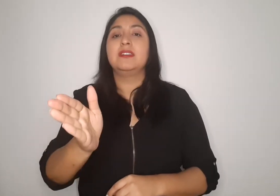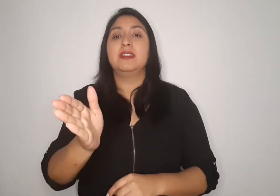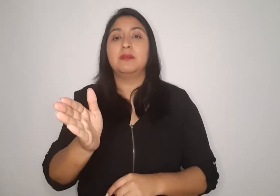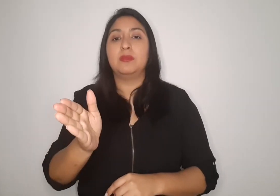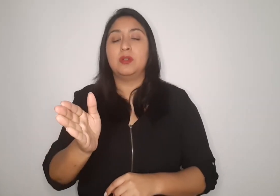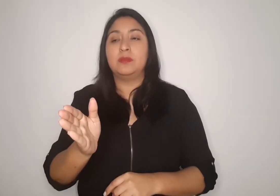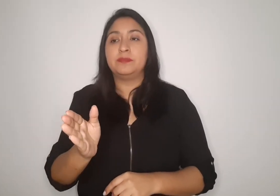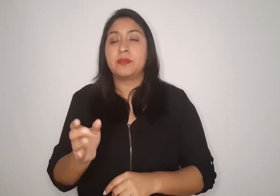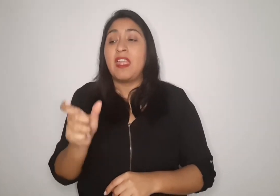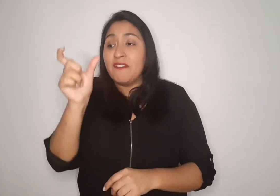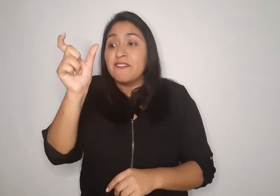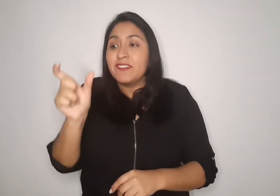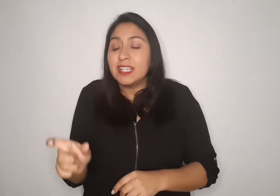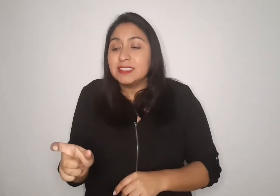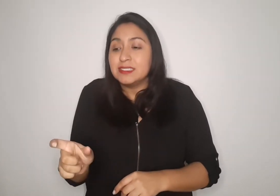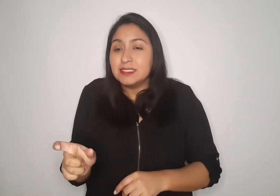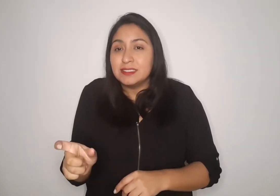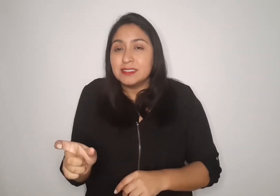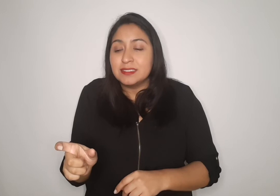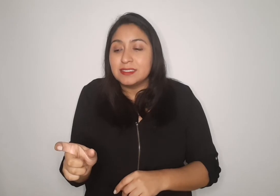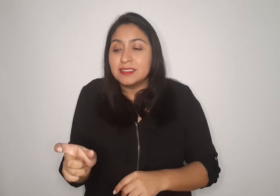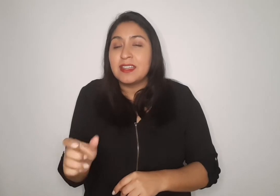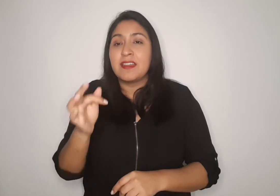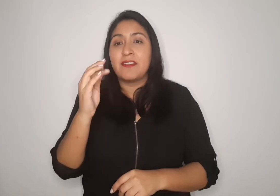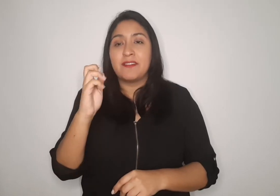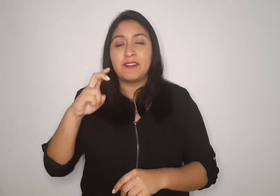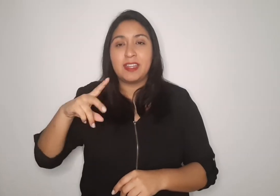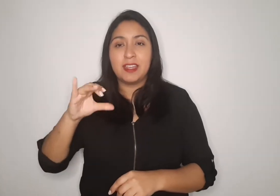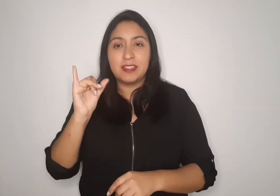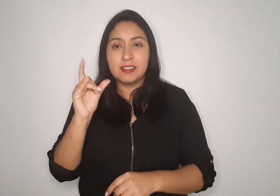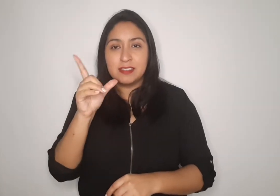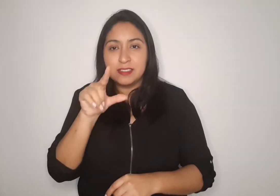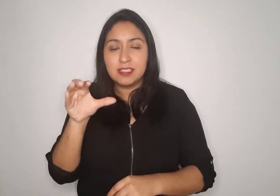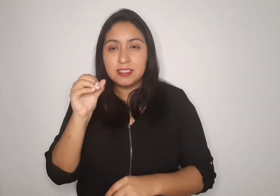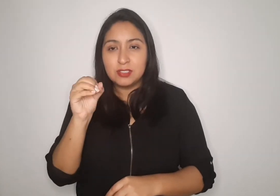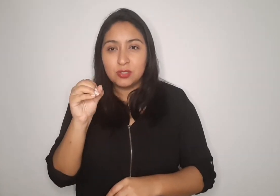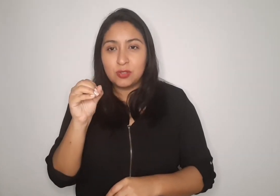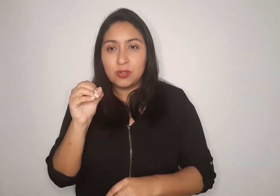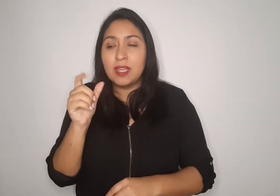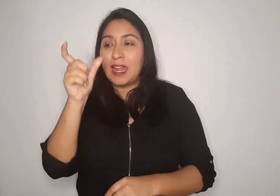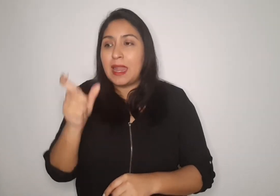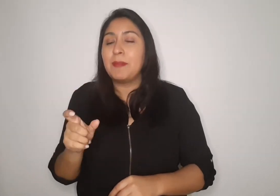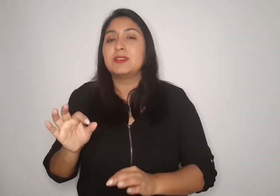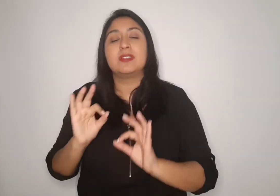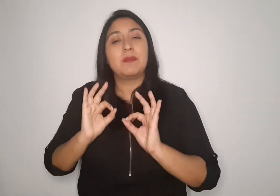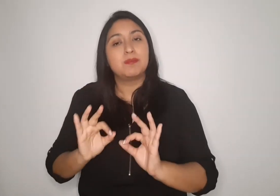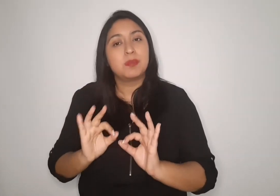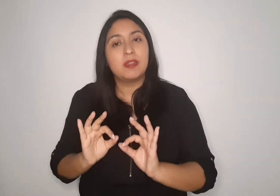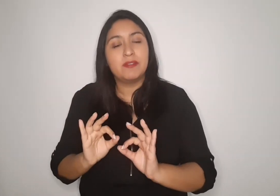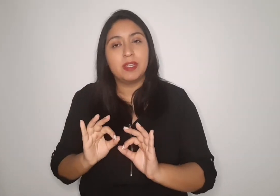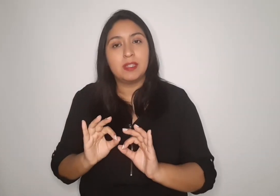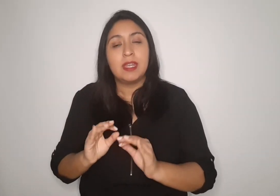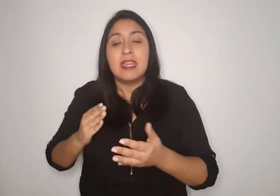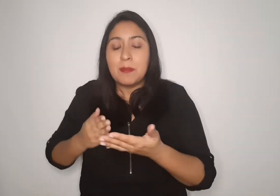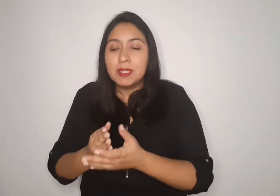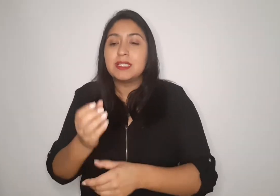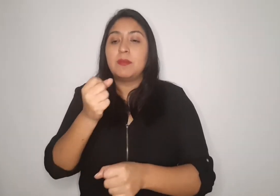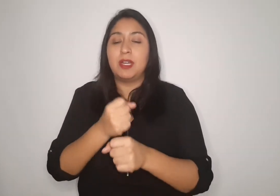parecía reunir esta condición. Y a partir de eso empezamos a trabajar y empezamos a darle tiempo, que Francisco tiene